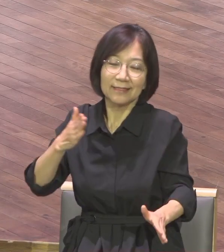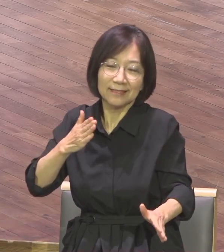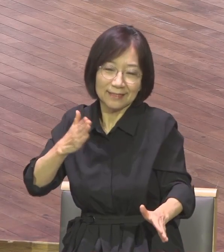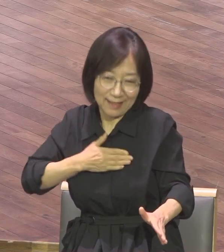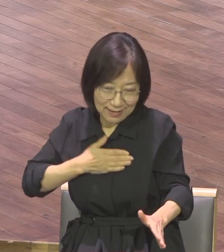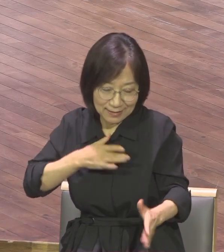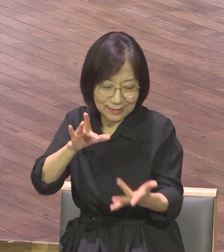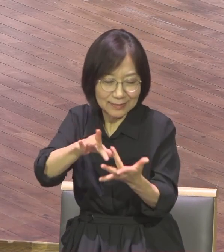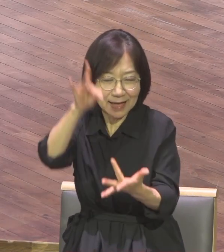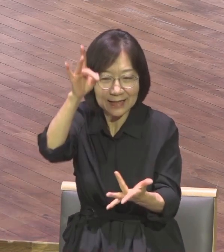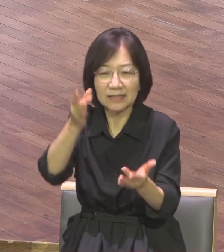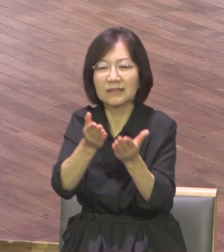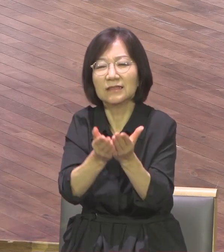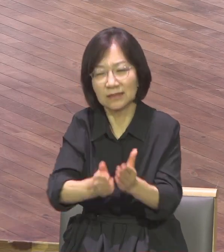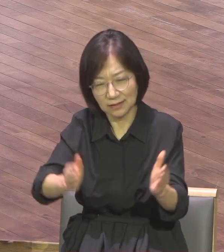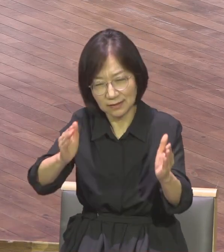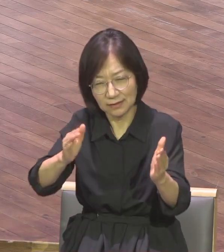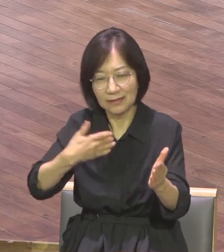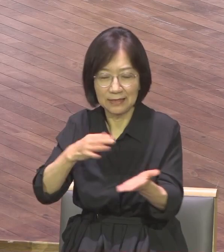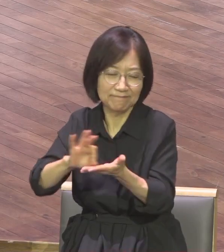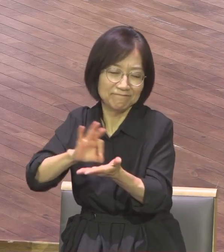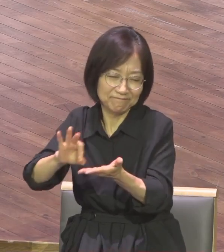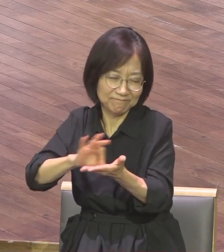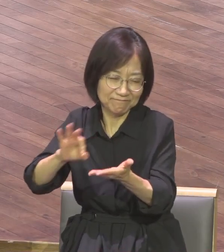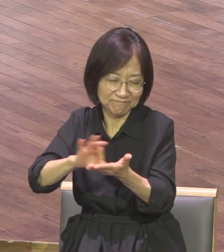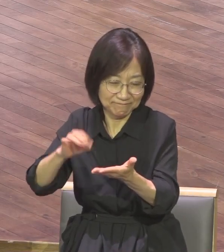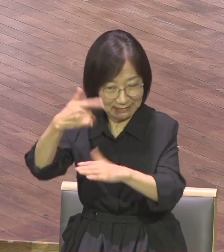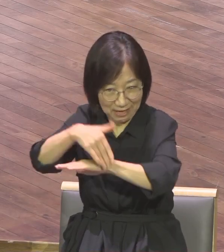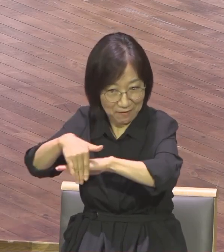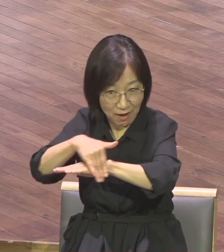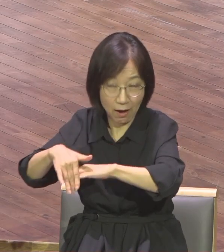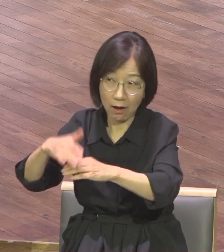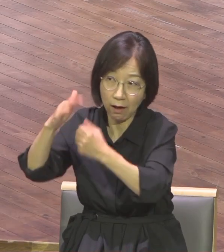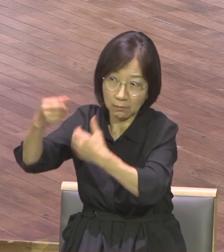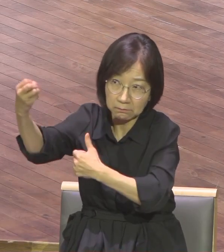나의 그릇이다. 이 정체성이